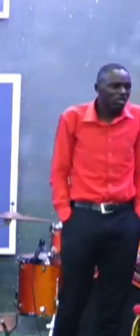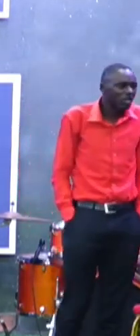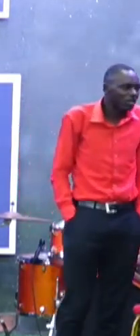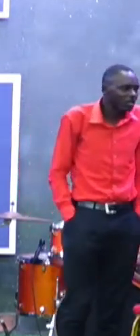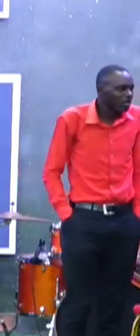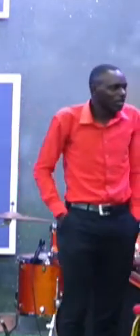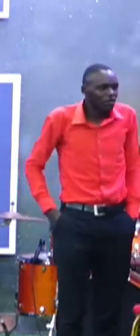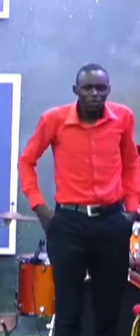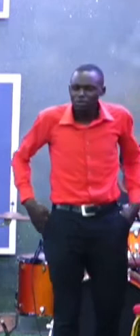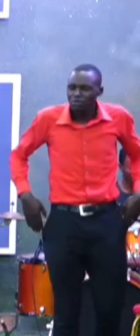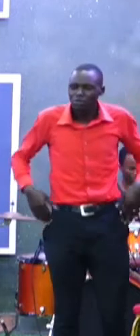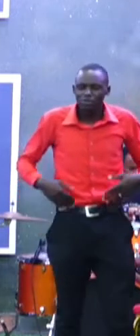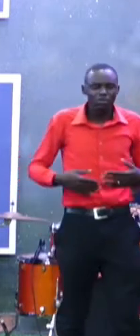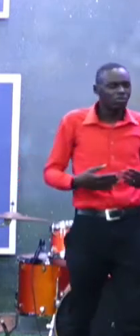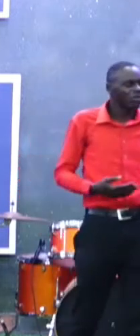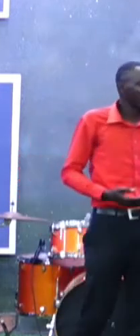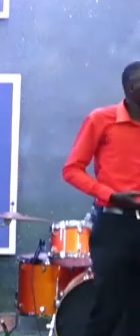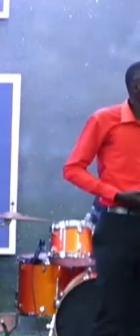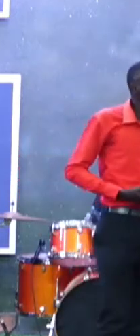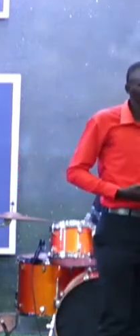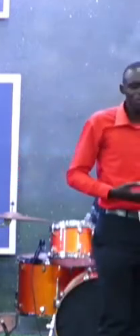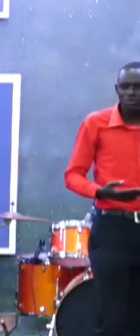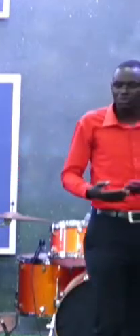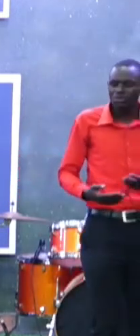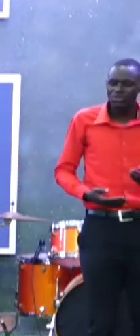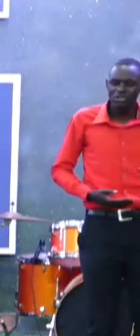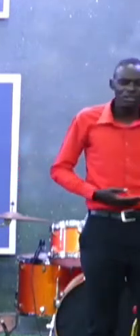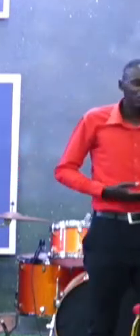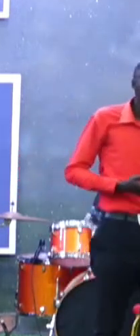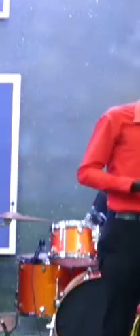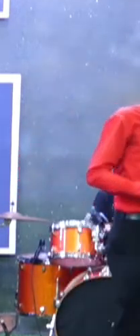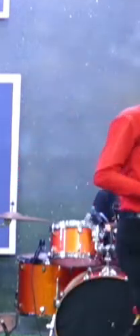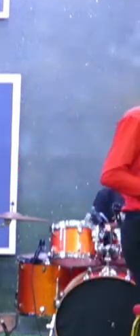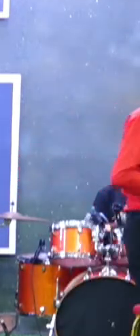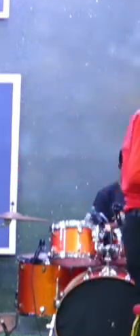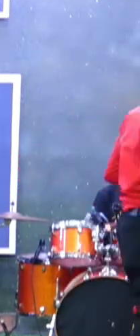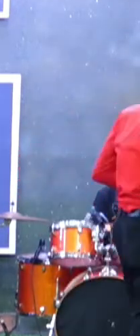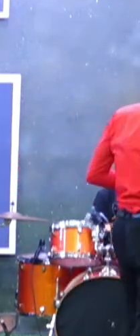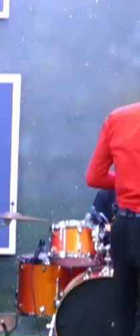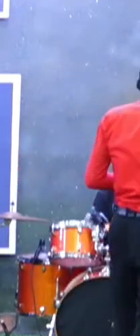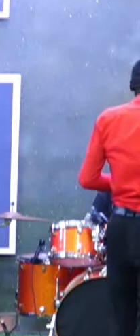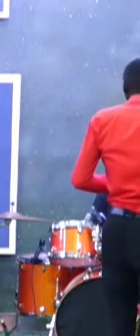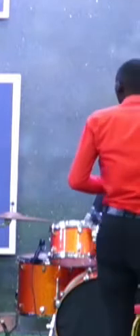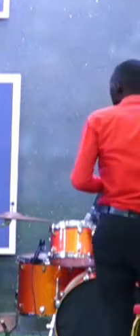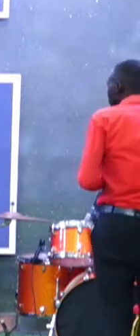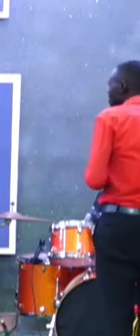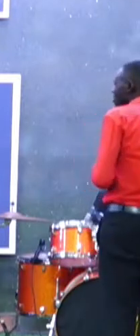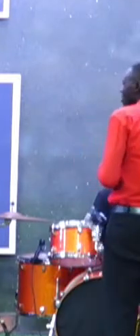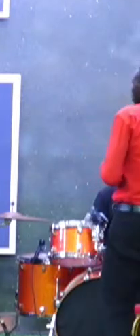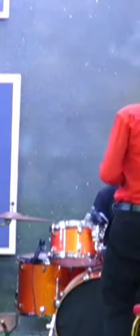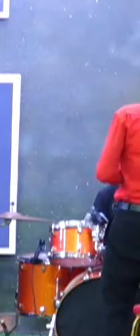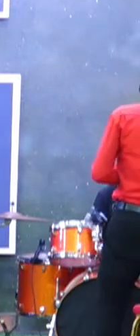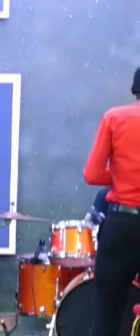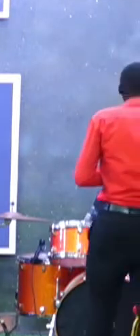byali bya buzira, abeebeera naawe baakola eby'amaanyi, ababeera naawe taata tebaatambuliranga